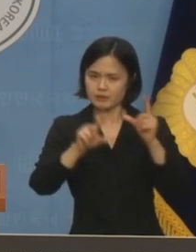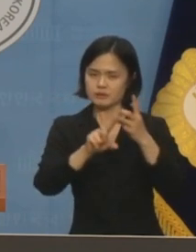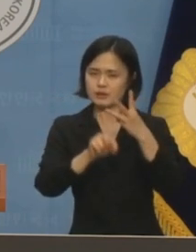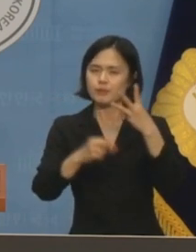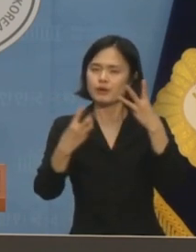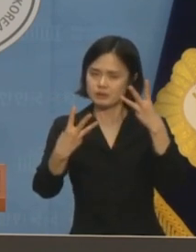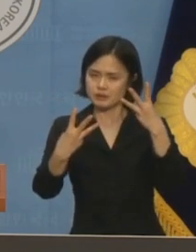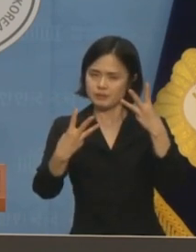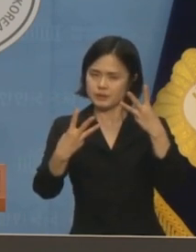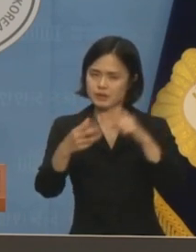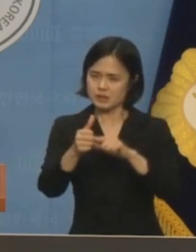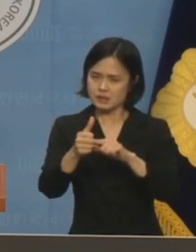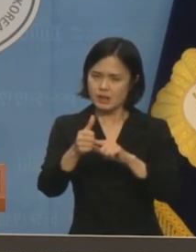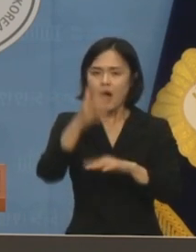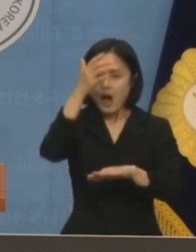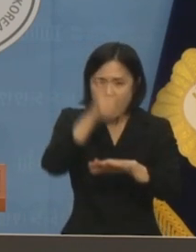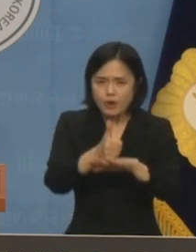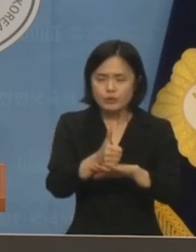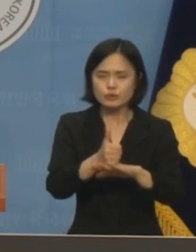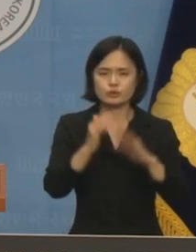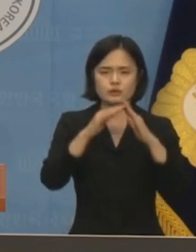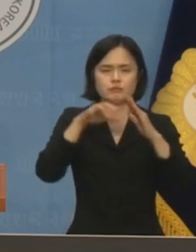자택에서 극단적인 선택을 하고 만다.